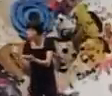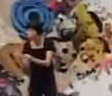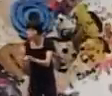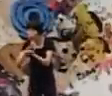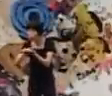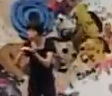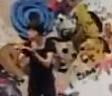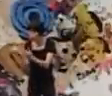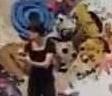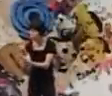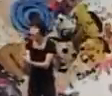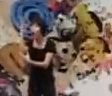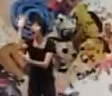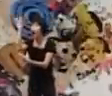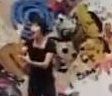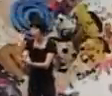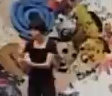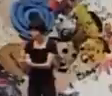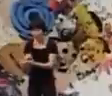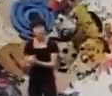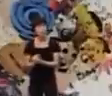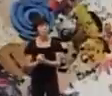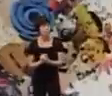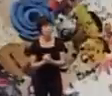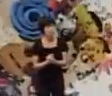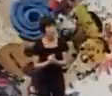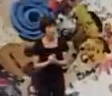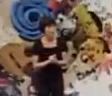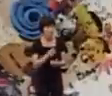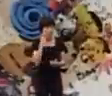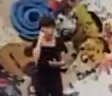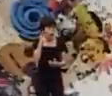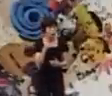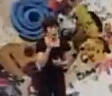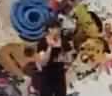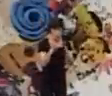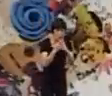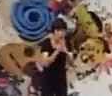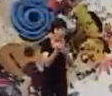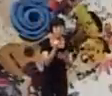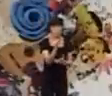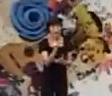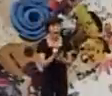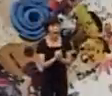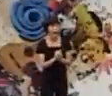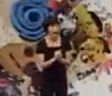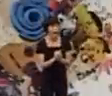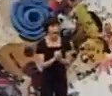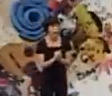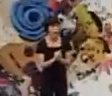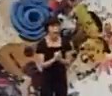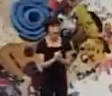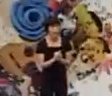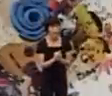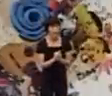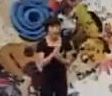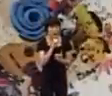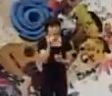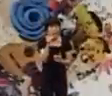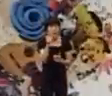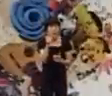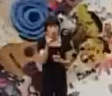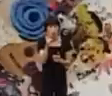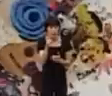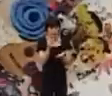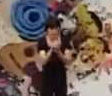係一個好靚嘅噴水池嘅。啊，嗰度咧有一樣好特別嘅，就係咧每次咧就係一個叫夏煲